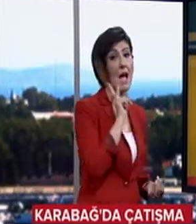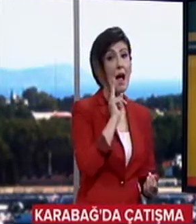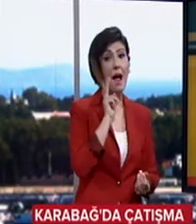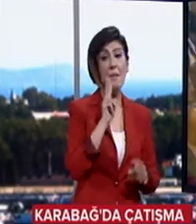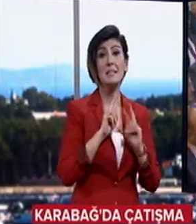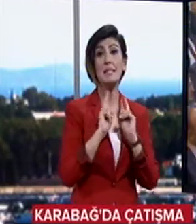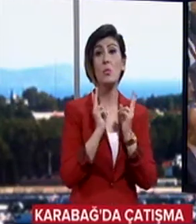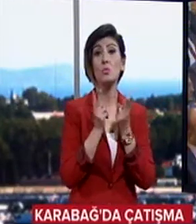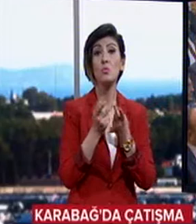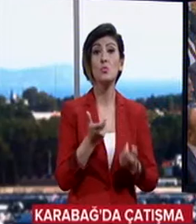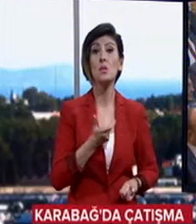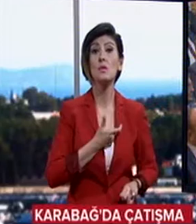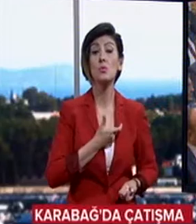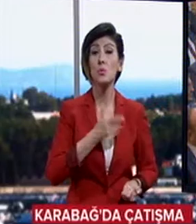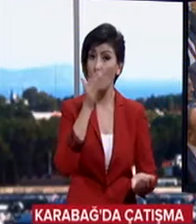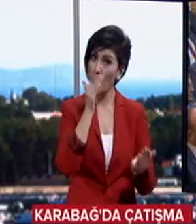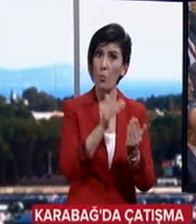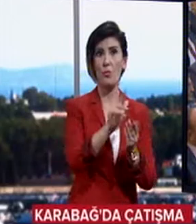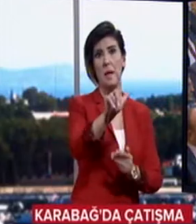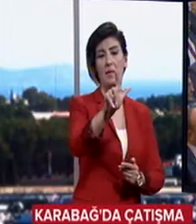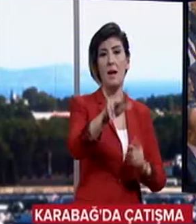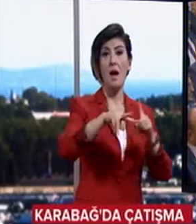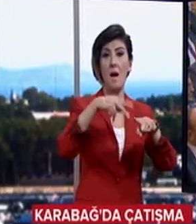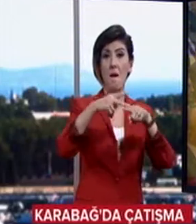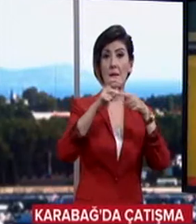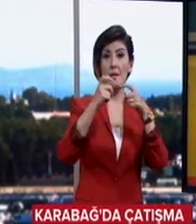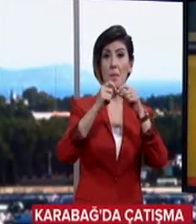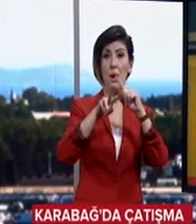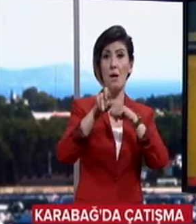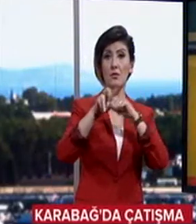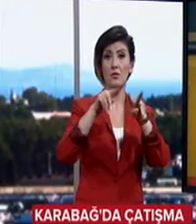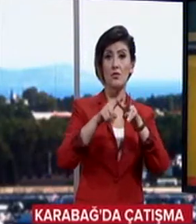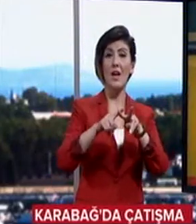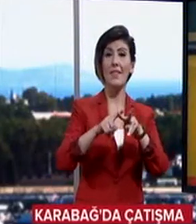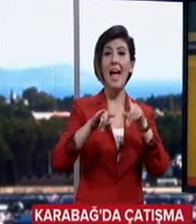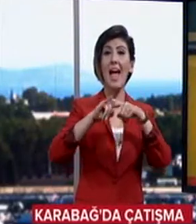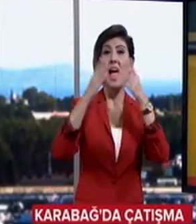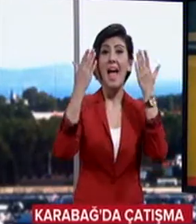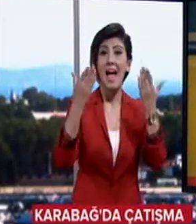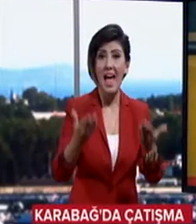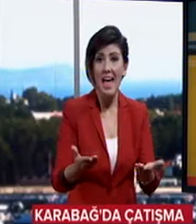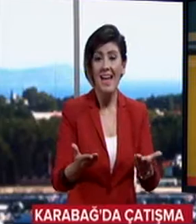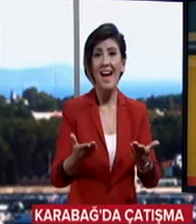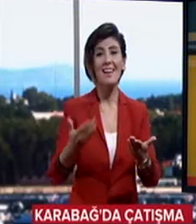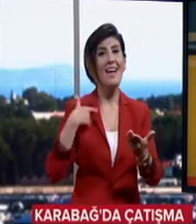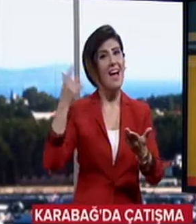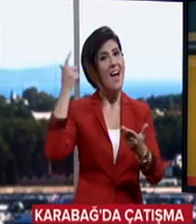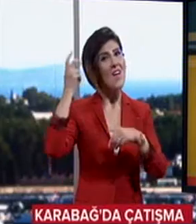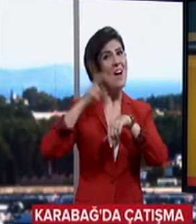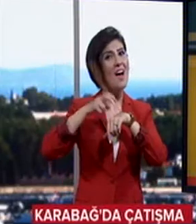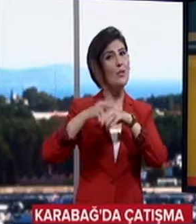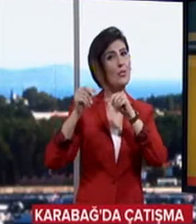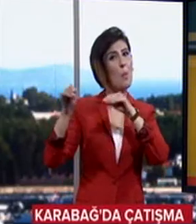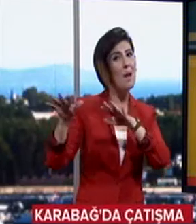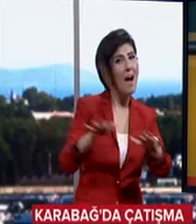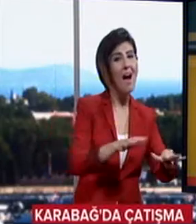Bahçeli, Ermenistan uluslararası hukuka uymalı. Azerbaycan'ın helali ve ecdad yadigarı topraklarından